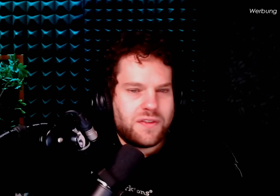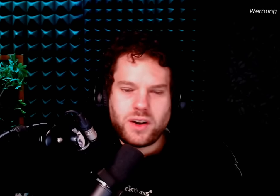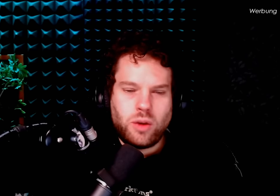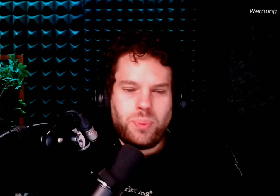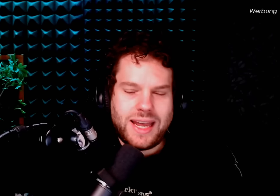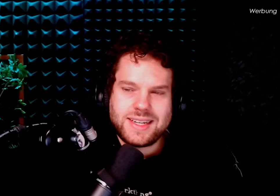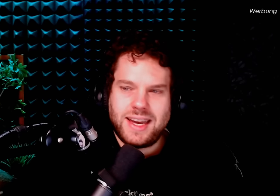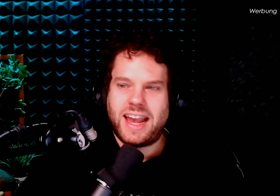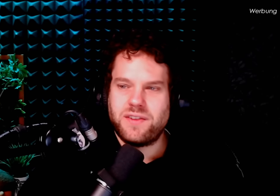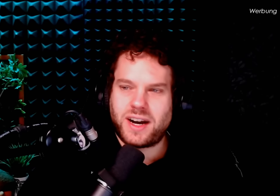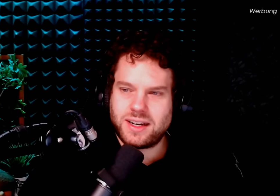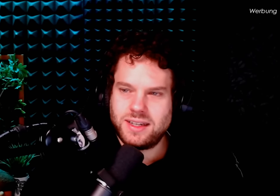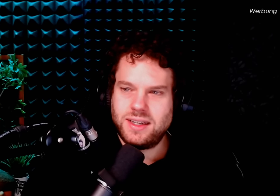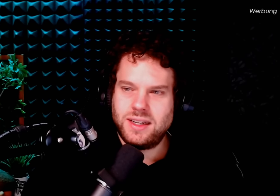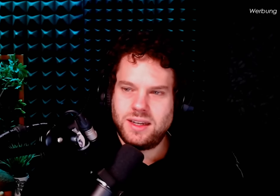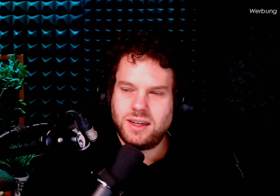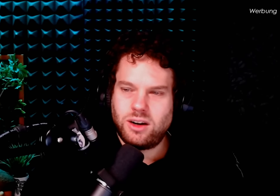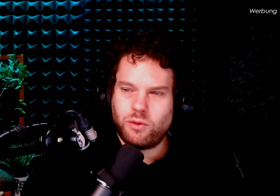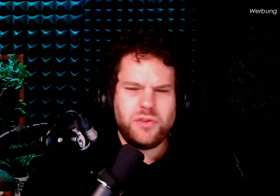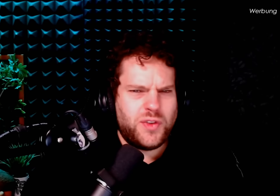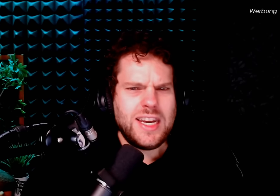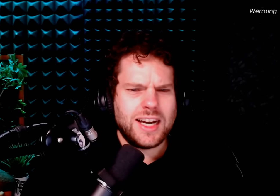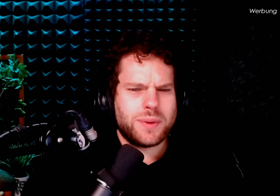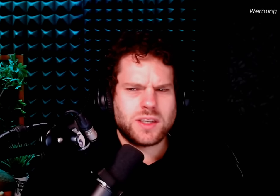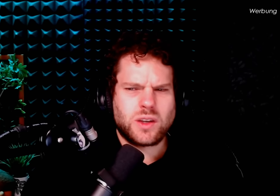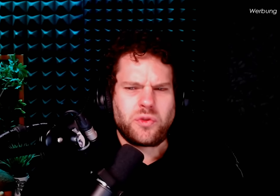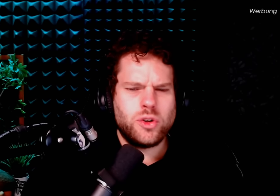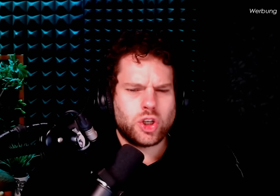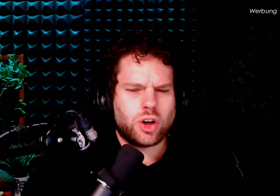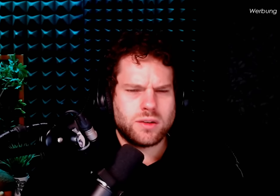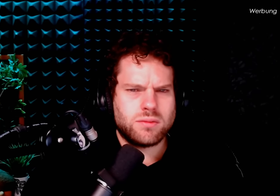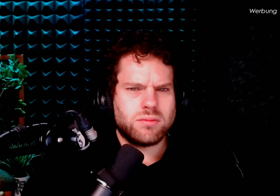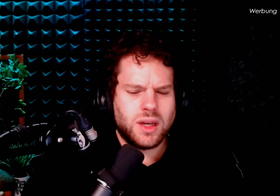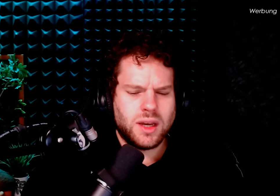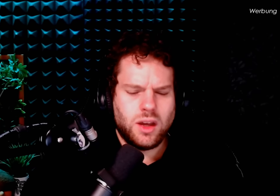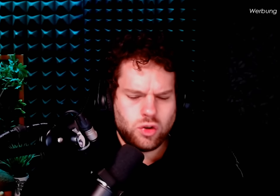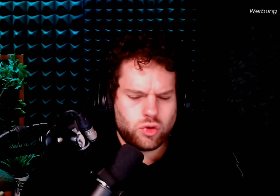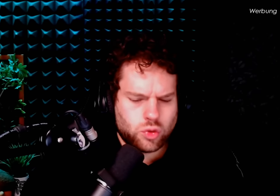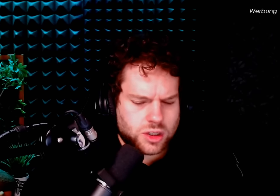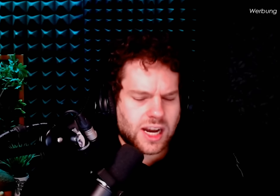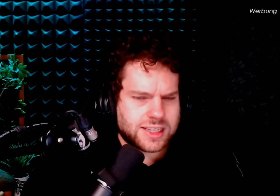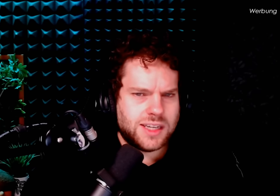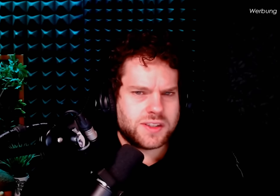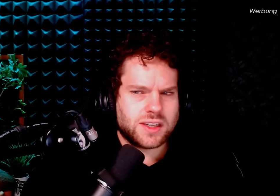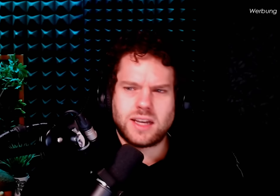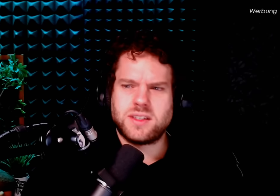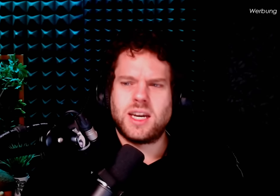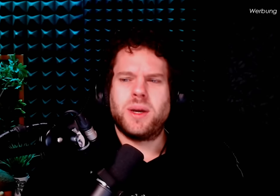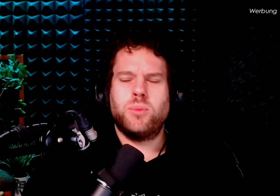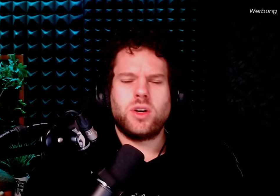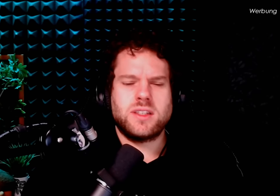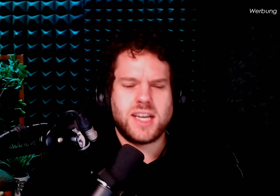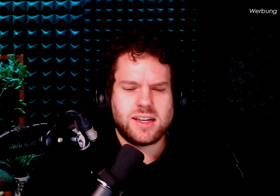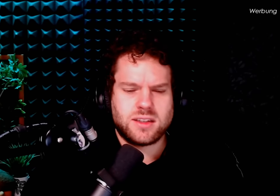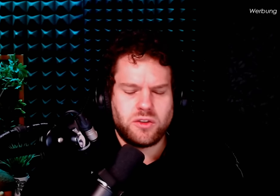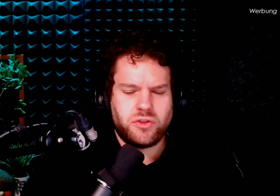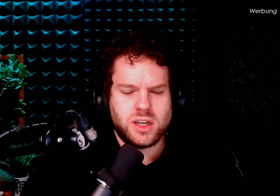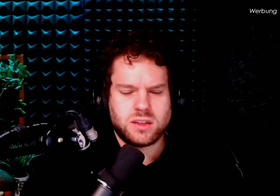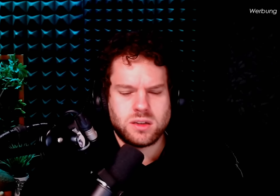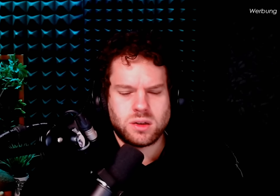Einfach komplett hellwach. Obwohl Fliegen, habe ich das Gefühl, schon gut aktiv sind. Also ich habe bei Mücken selten das Gefühl, dass die